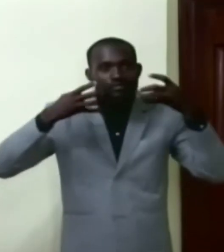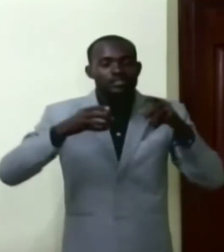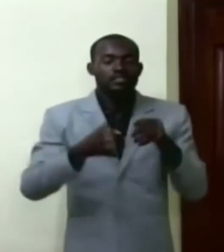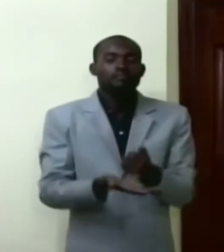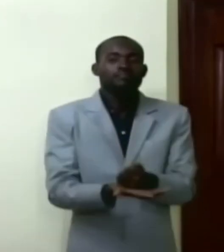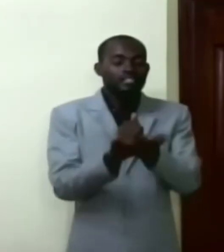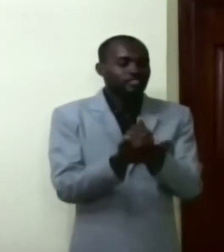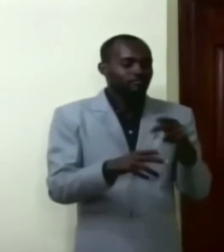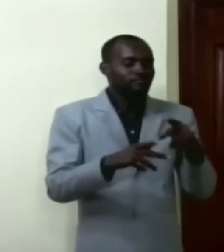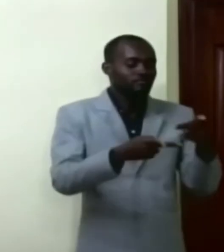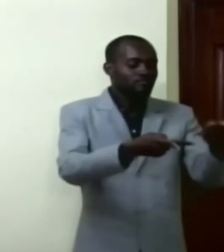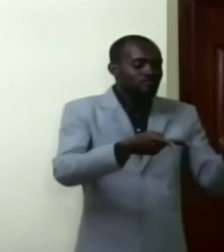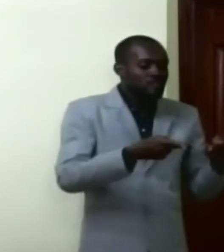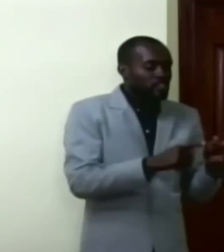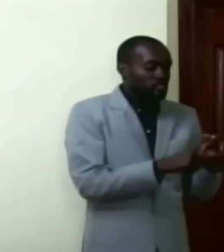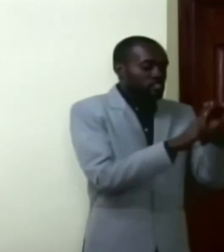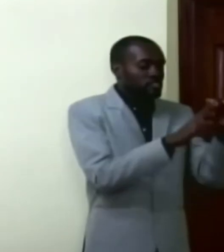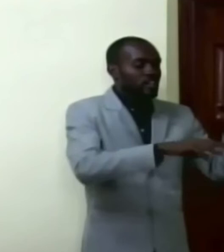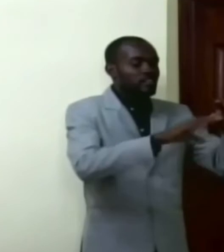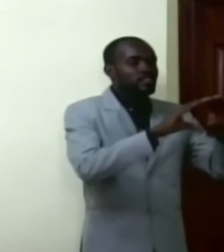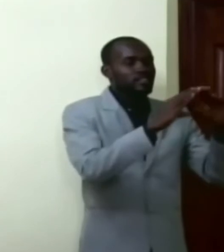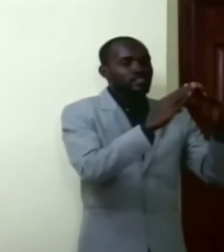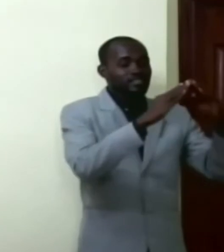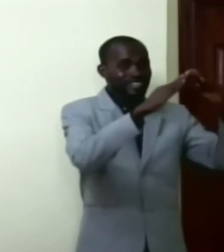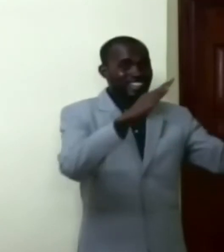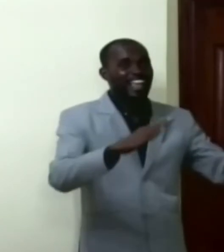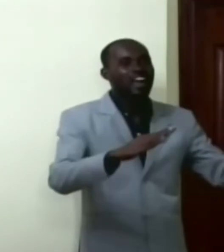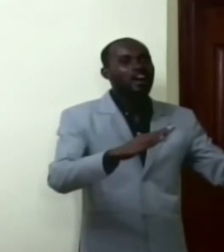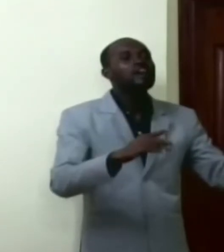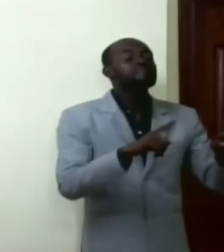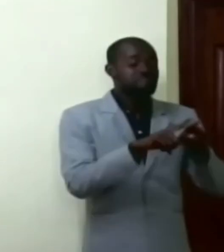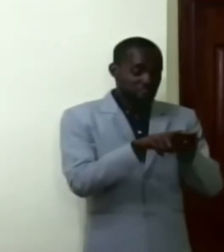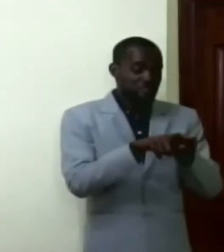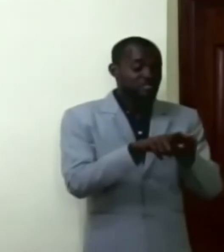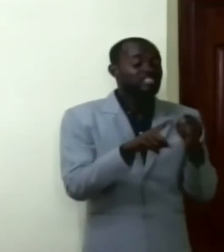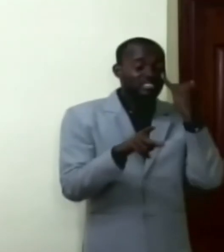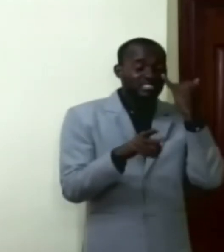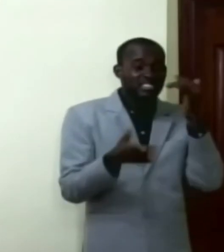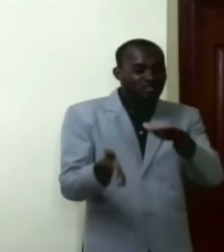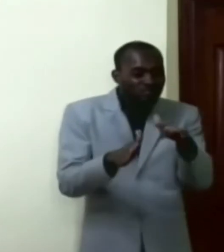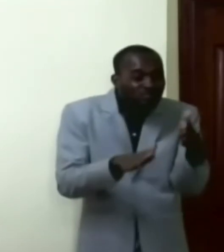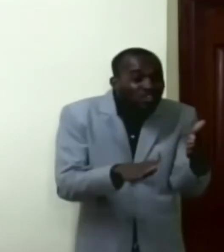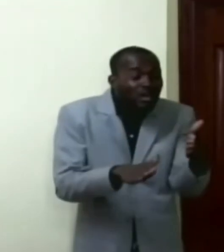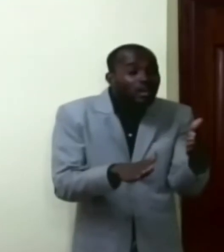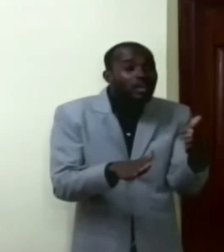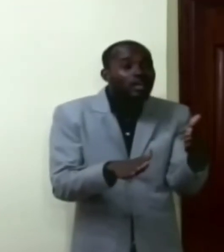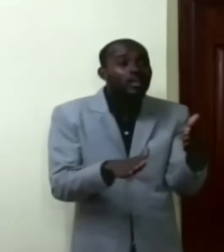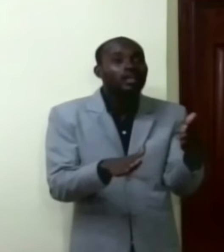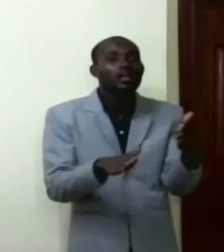un coin dans la communauté jusqu'à ce qu'il guérisse. Mais tout s'il mourit, tant pis.